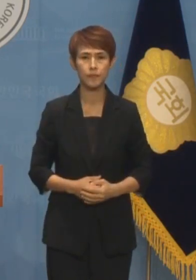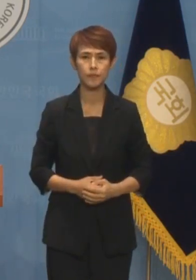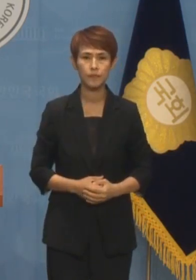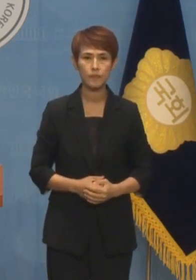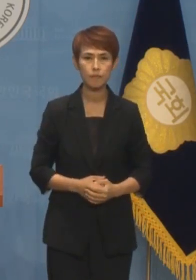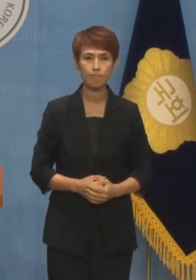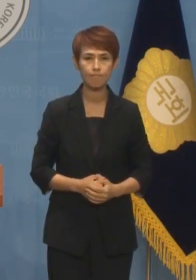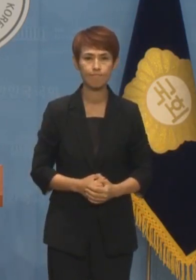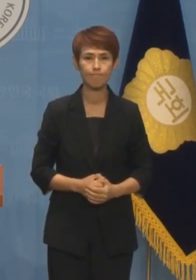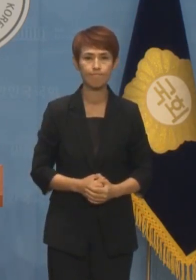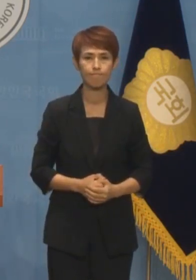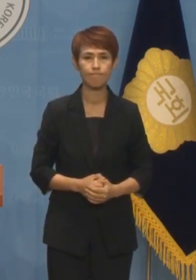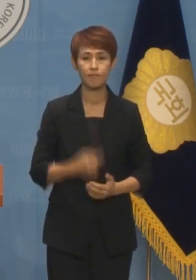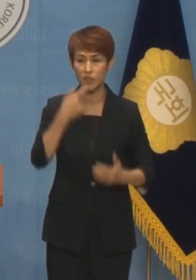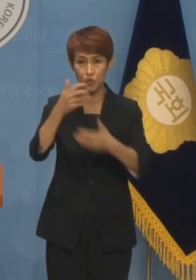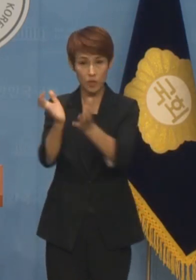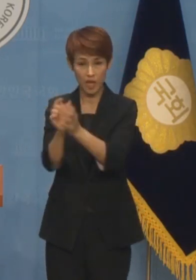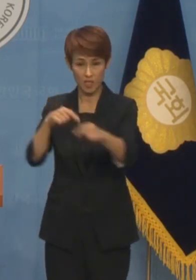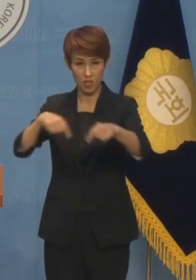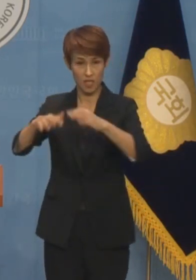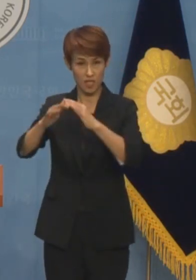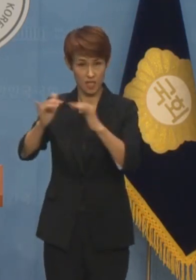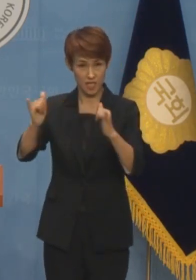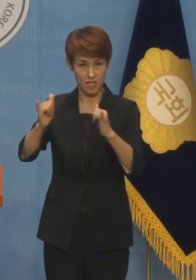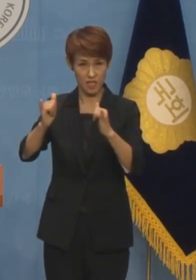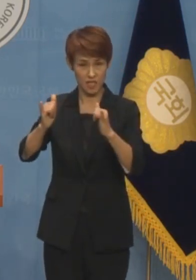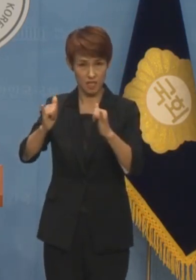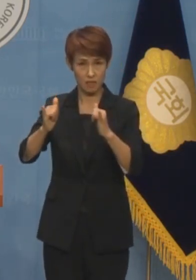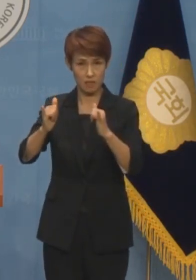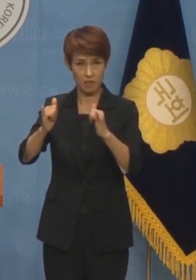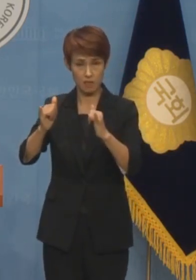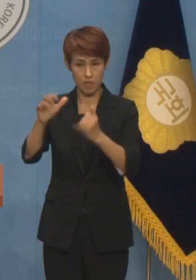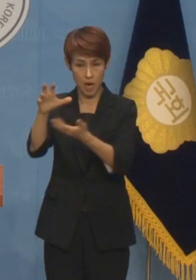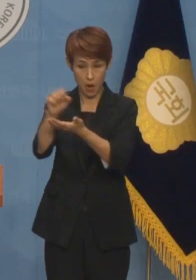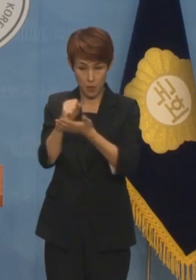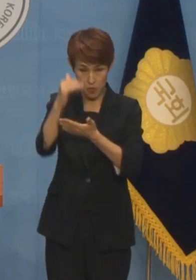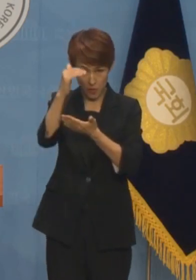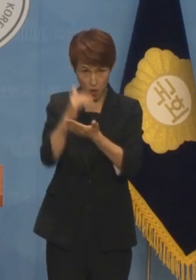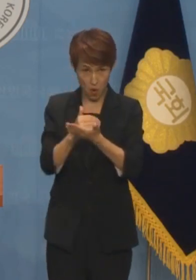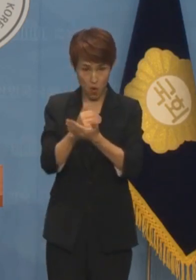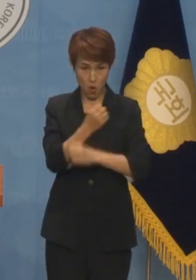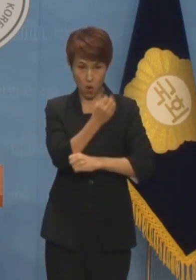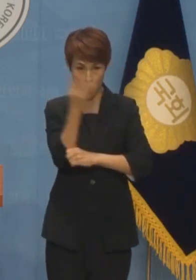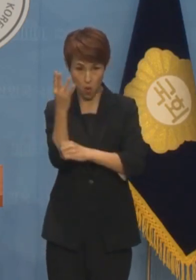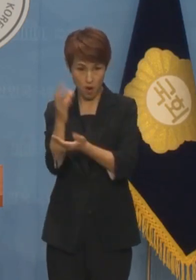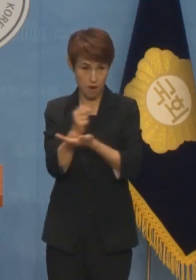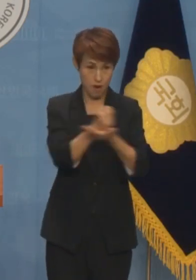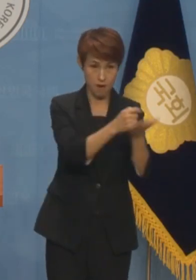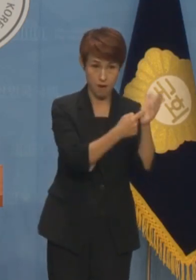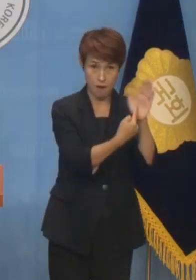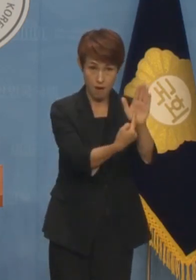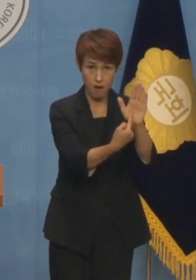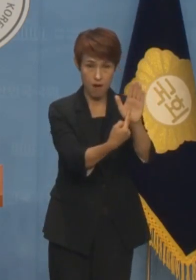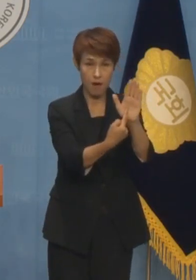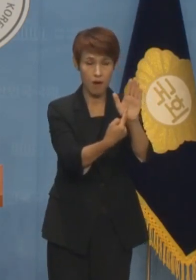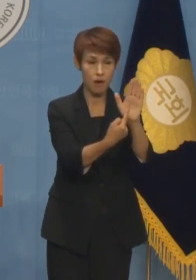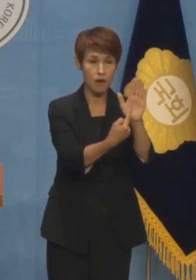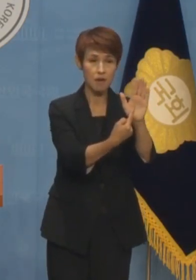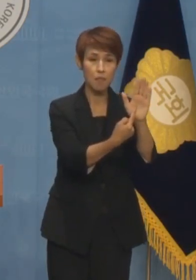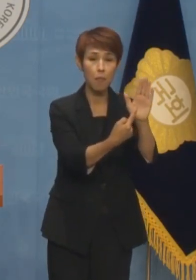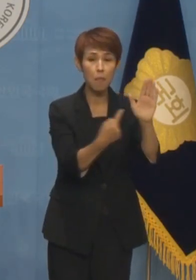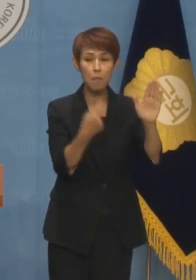것입니다 민주당 정신이 기억한 내용을 언론이 받아쓰고 언론이 제기한 의혹을 민주당이 다시